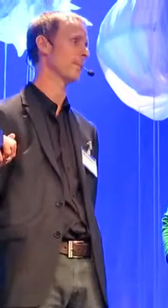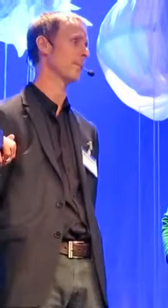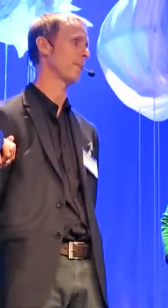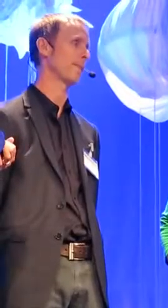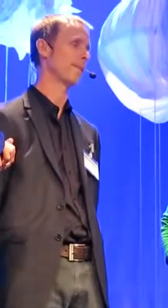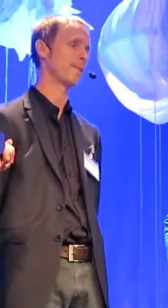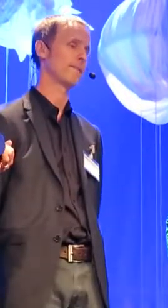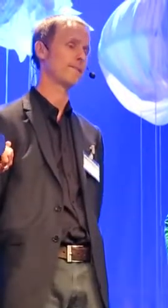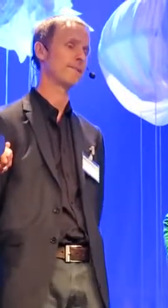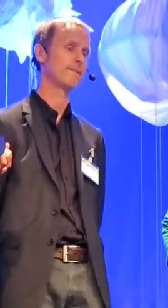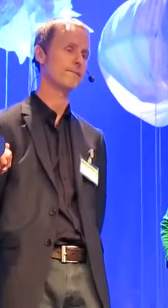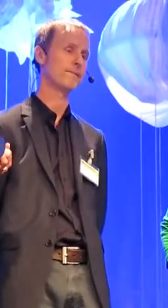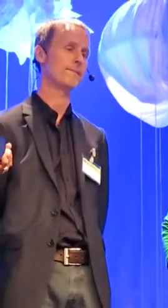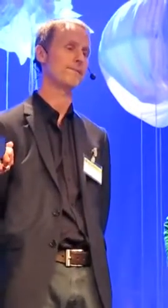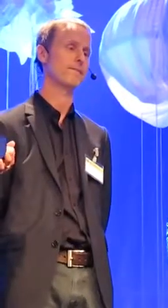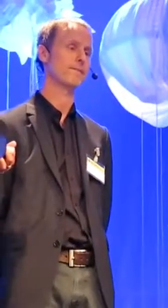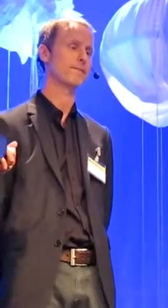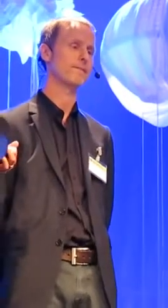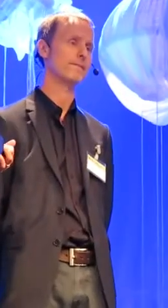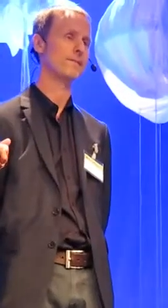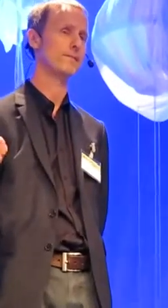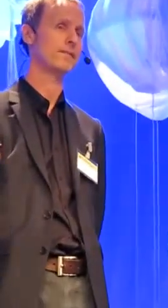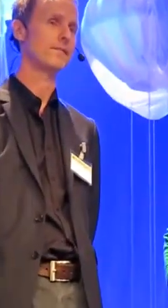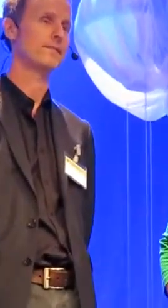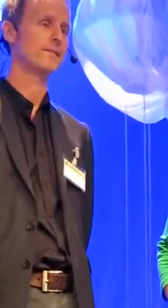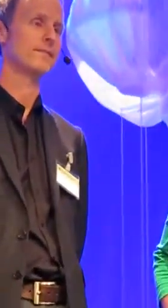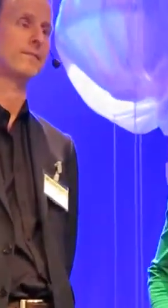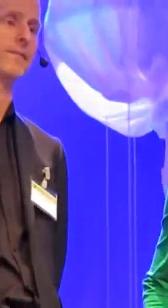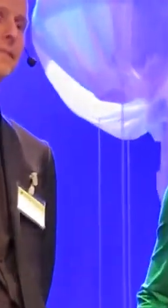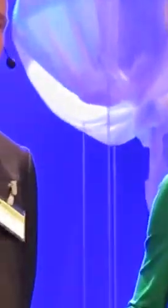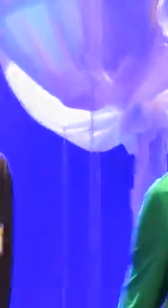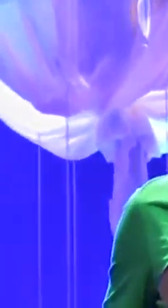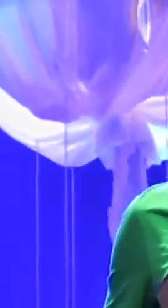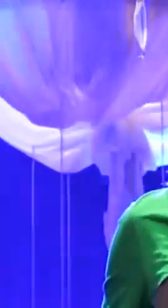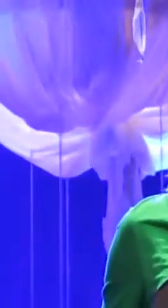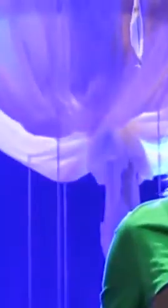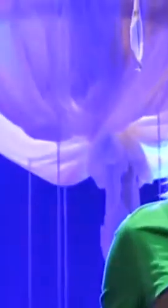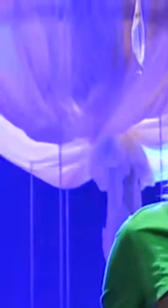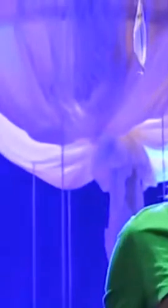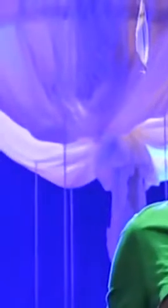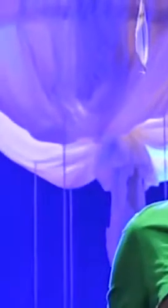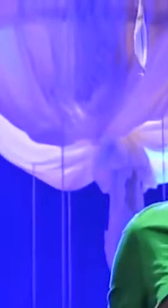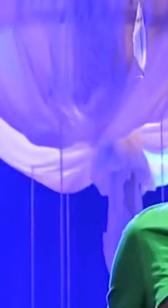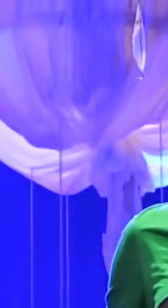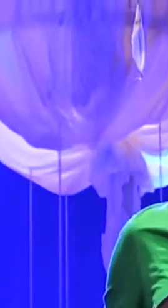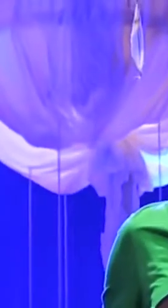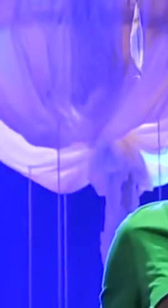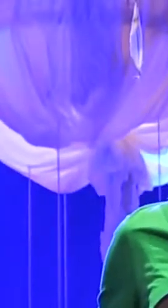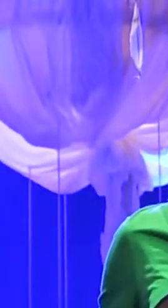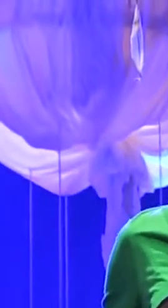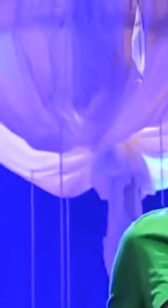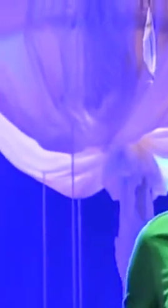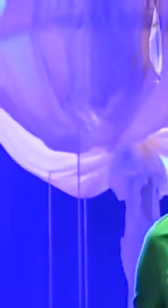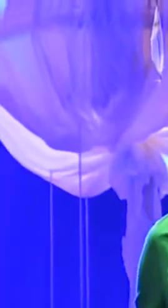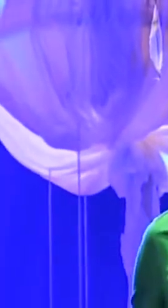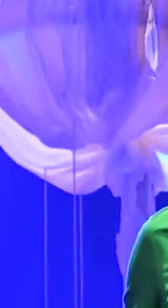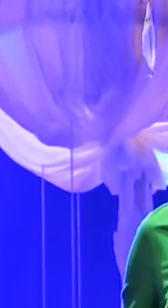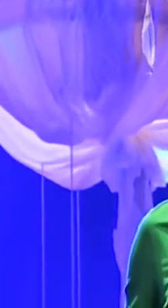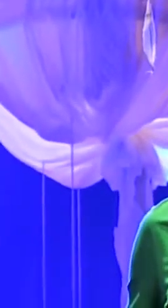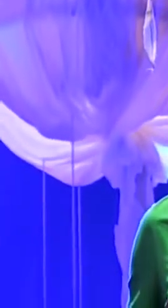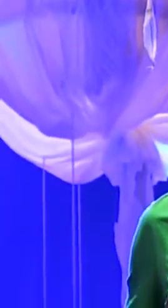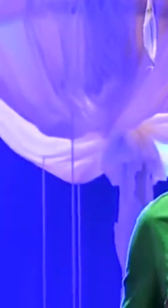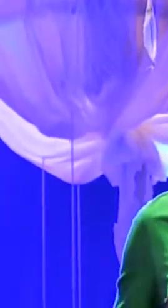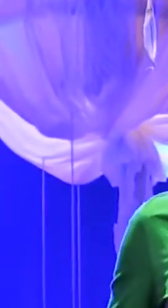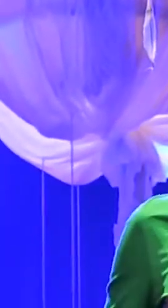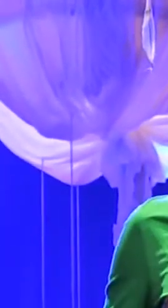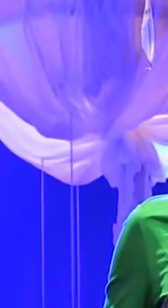tydliga miljömål. Jag tycker att alla politiska partier ska engagera sig i att se till att de blir implementerade. Börja med de statliga bolagen. De står för